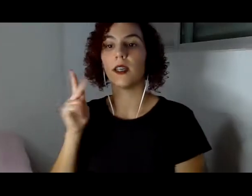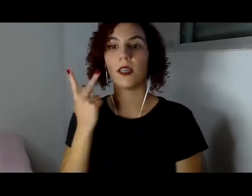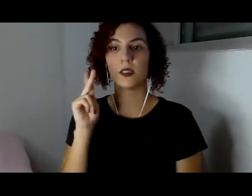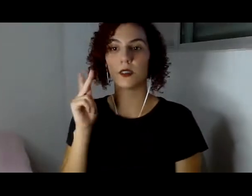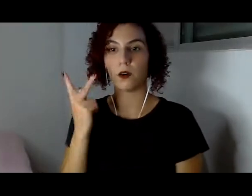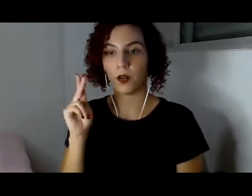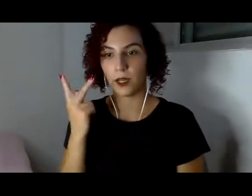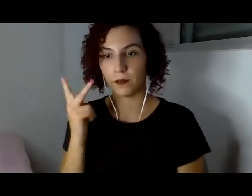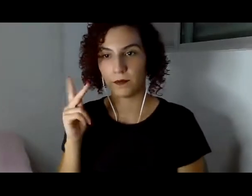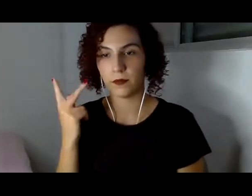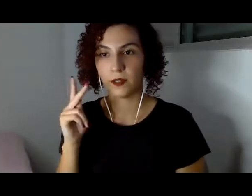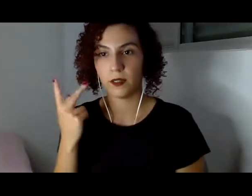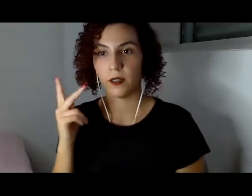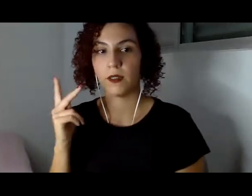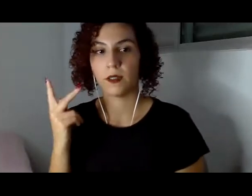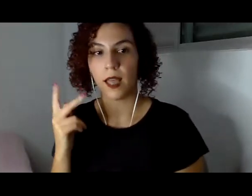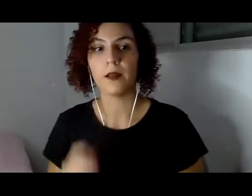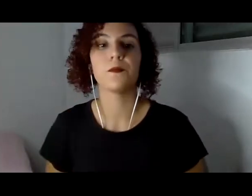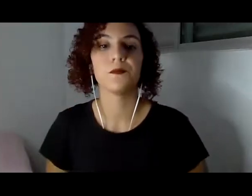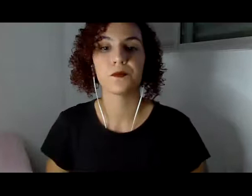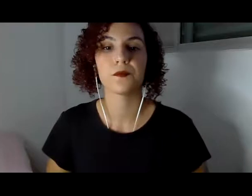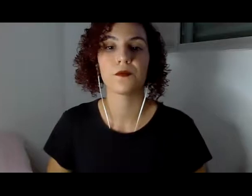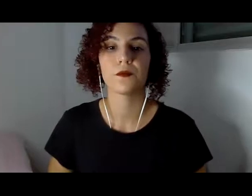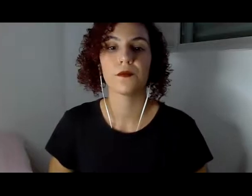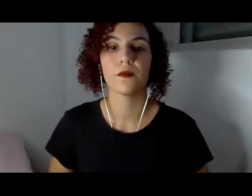geografia, história, tá?